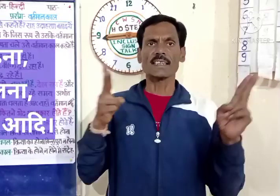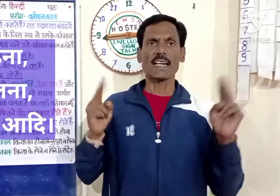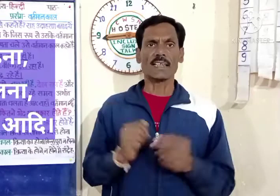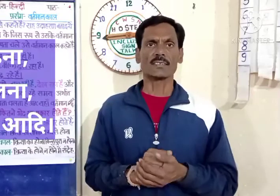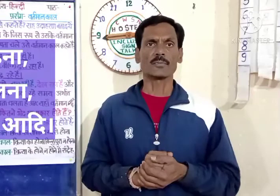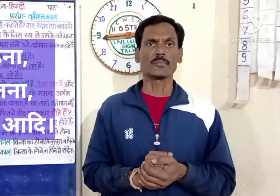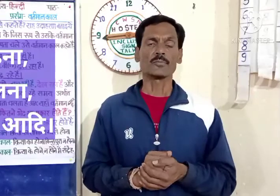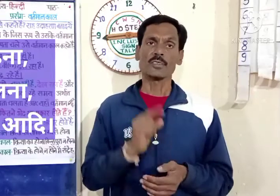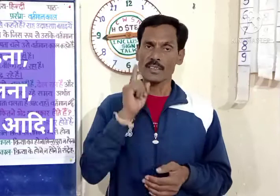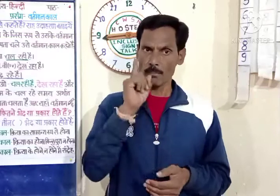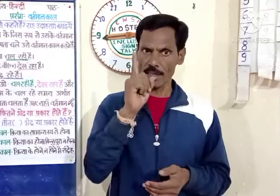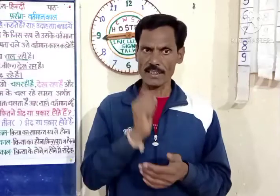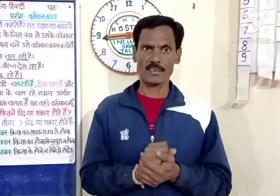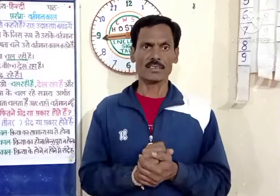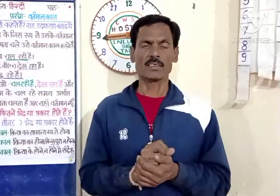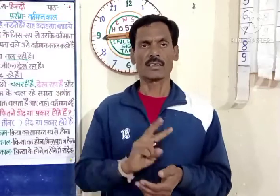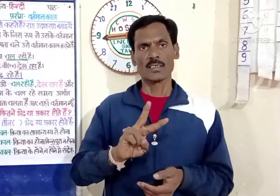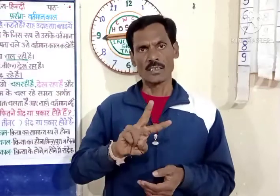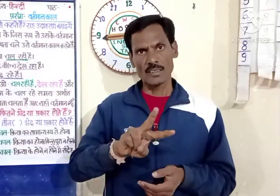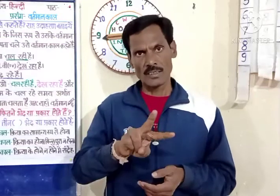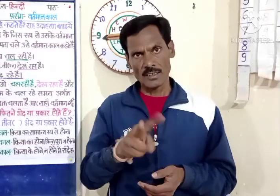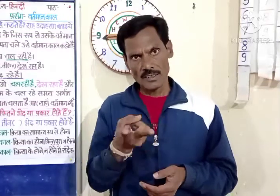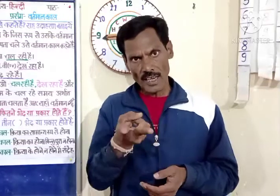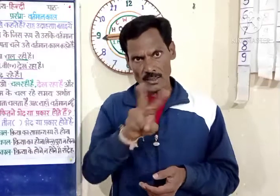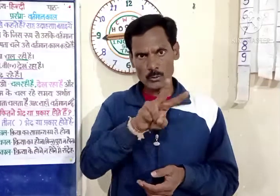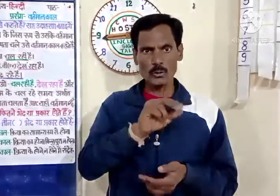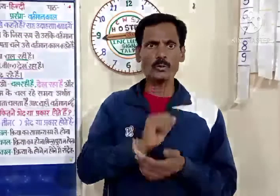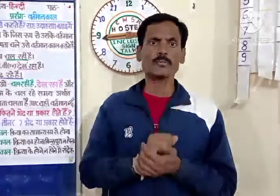क्रियाएं नंबर 1 या तो